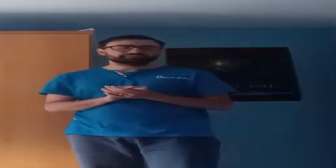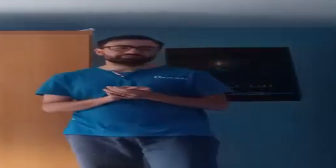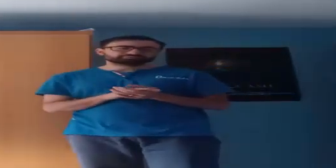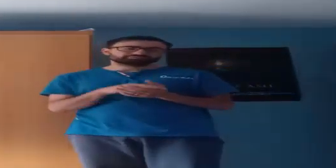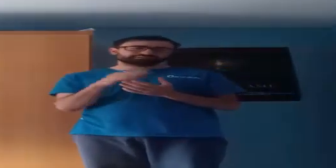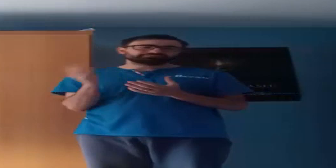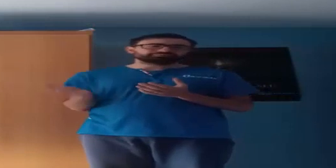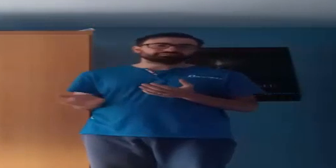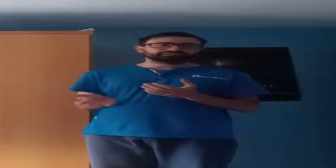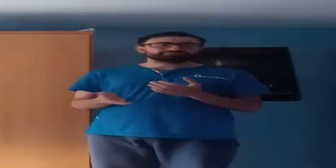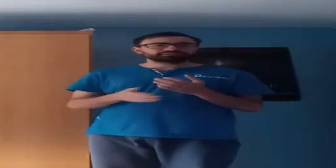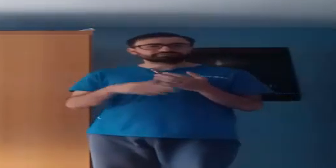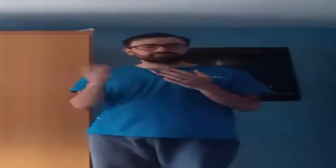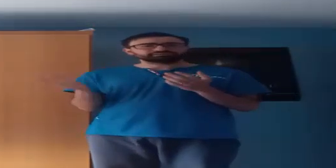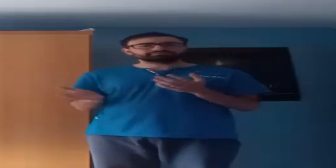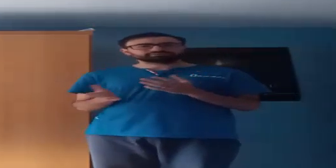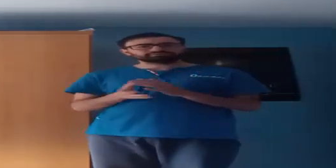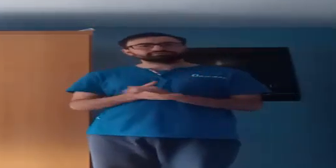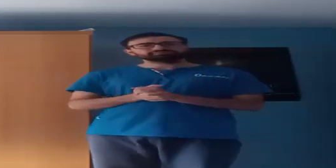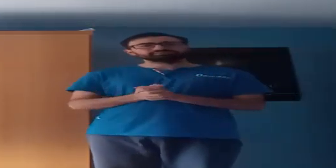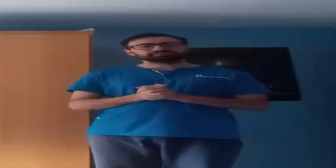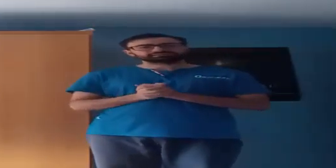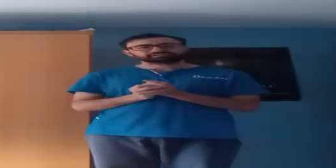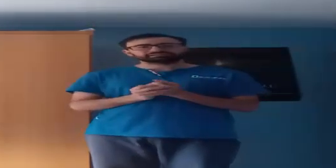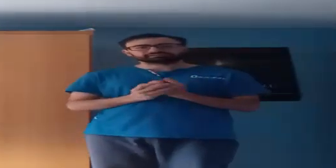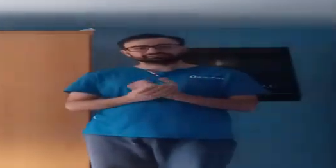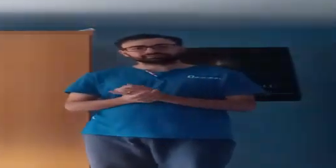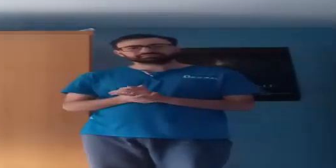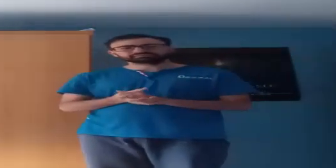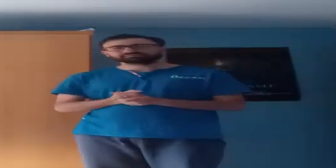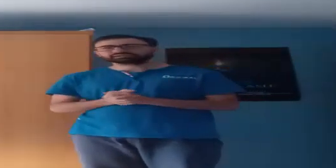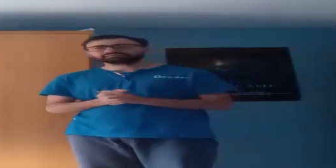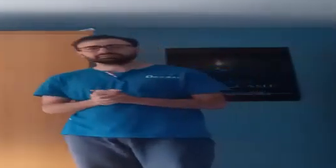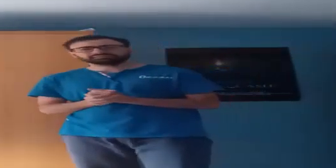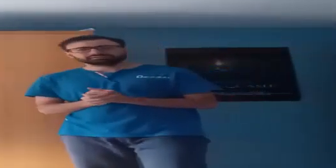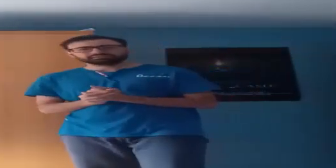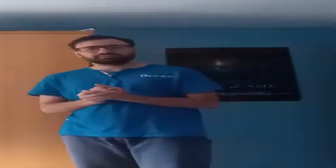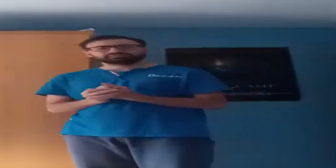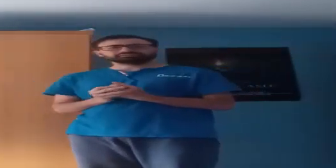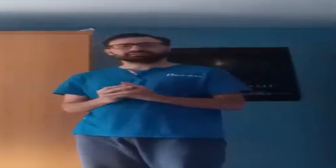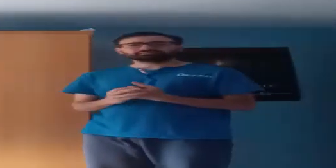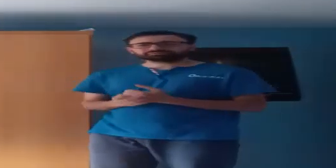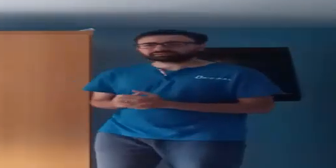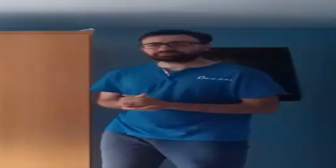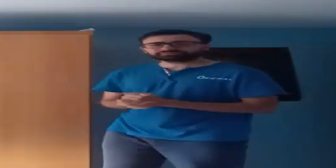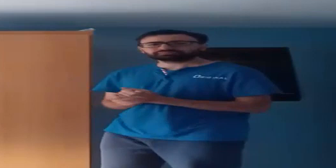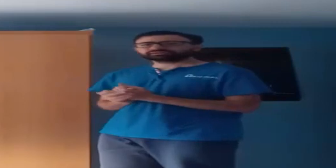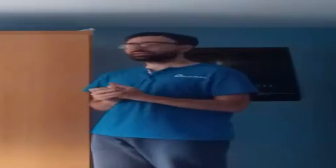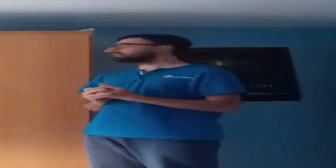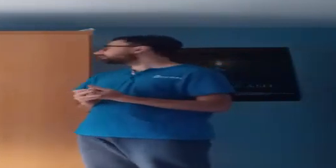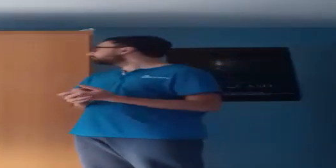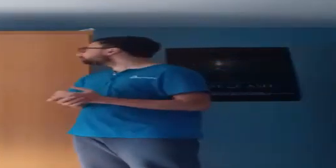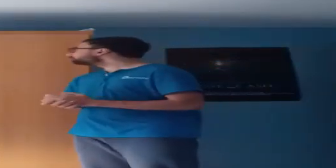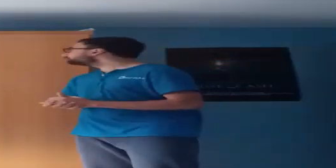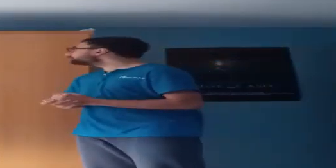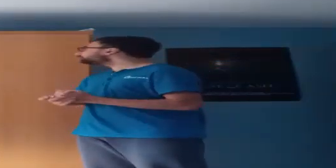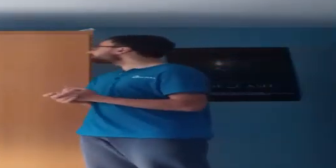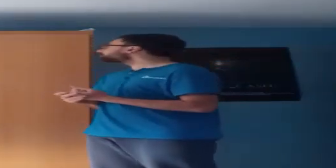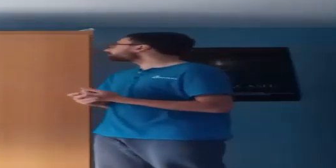siguiendo contando lo que viene a continuación de esta historia, contaremos también sobre el mito de